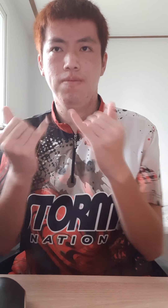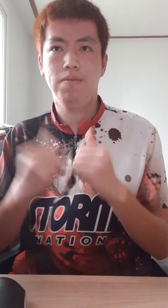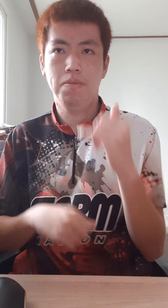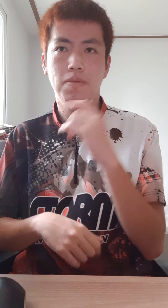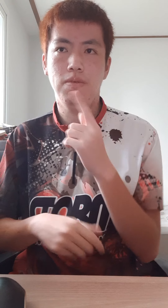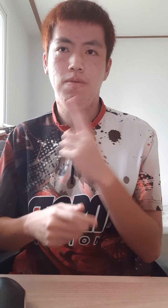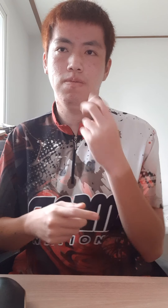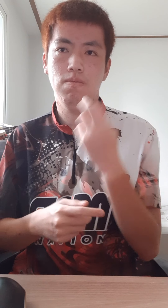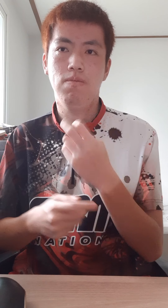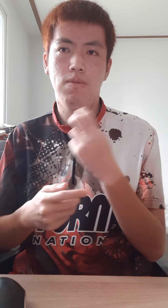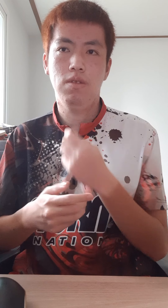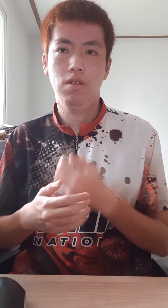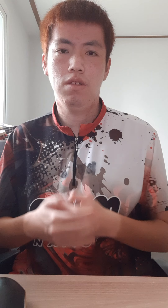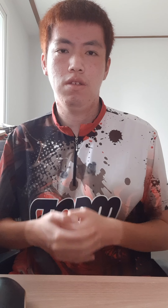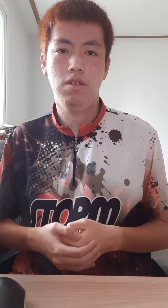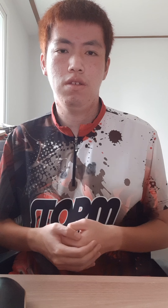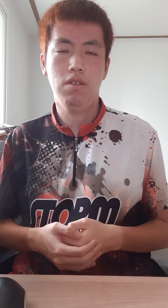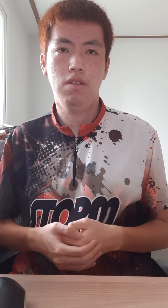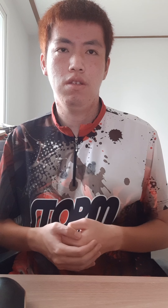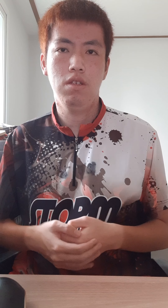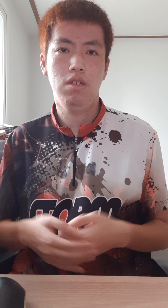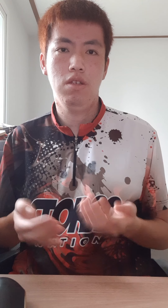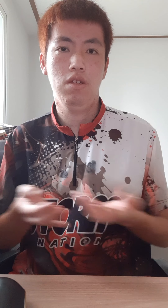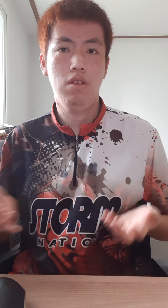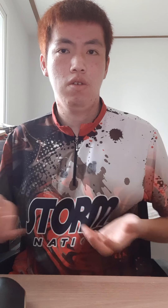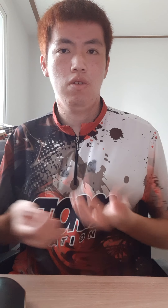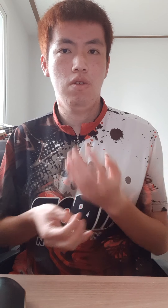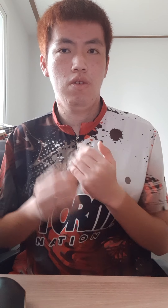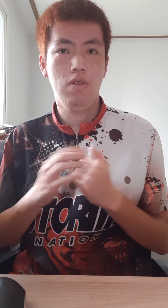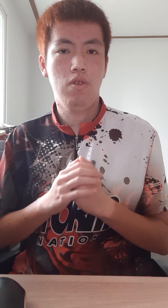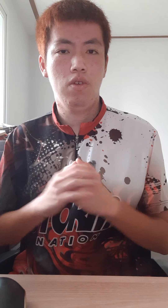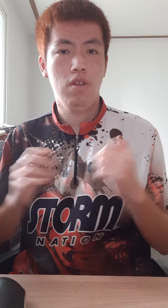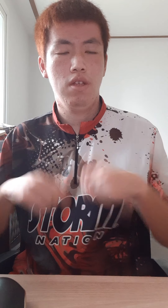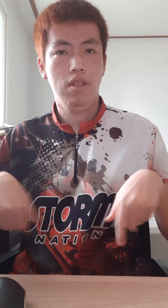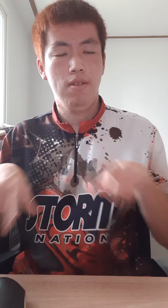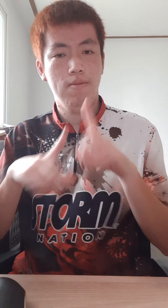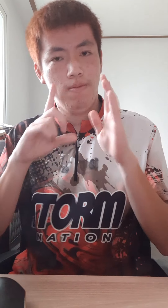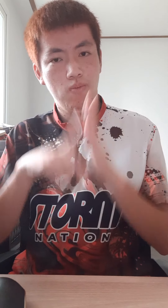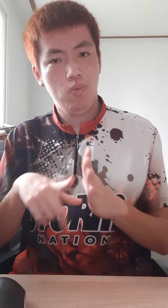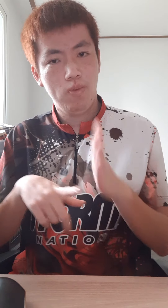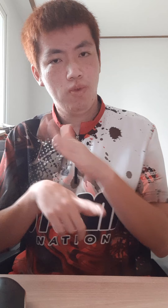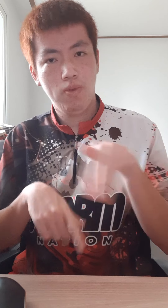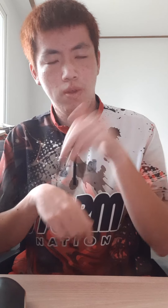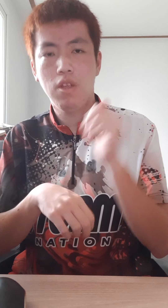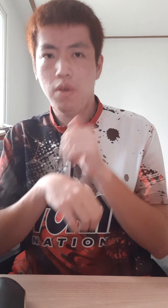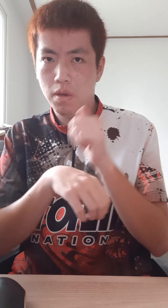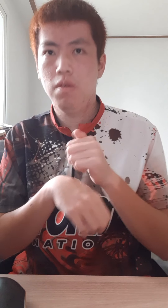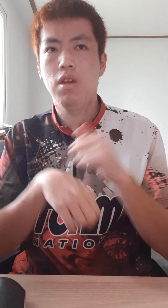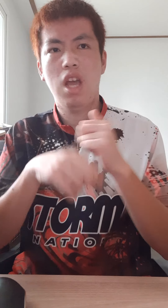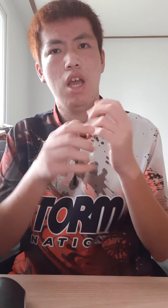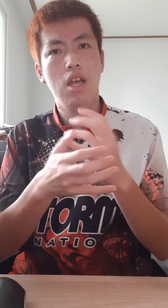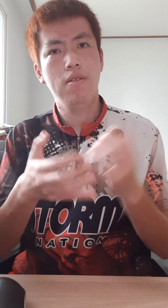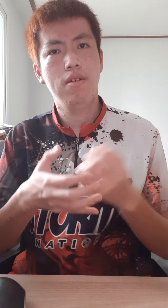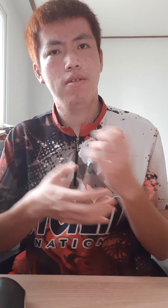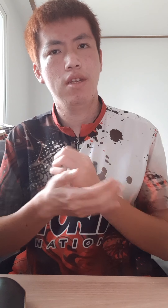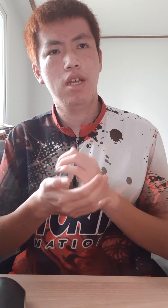생각한다는 두 구청장. 두 명의 구청장을 통해 복지 정책을 비교해보고 70여 명의 사회복지기관 단체장과의